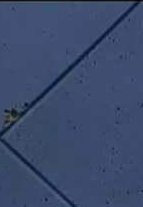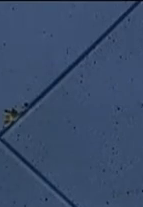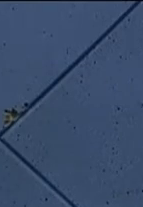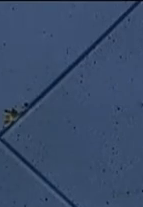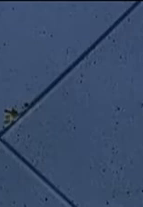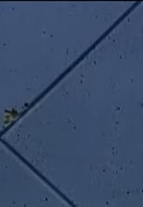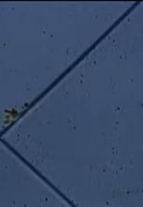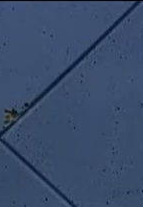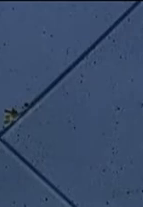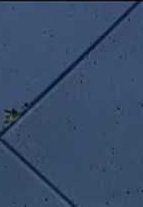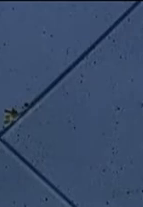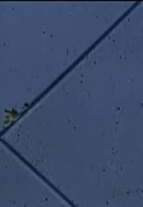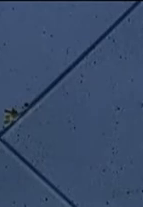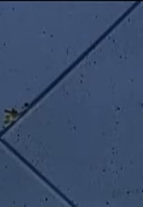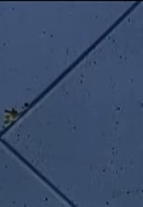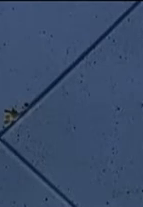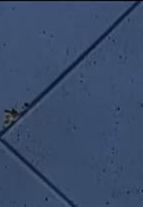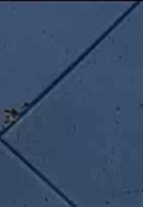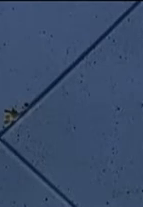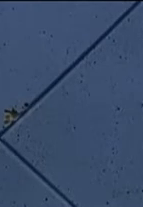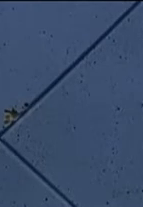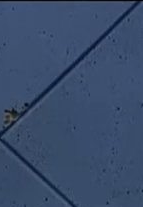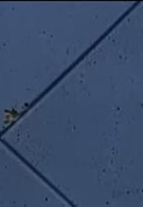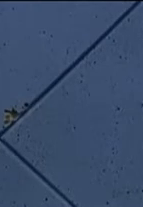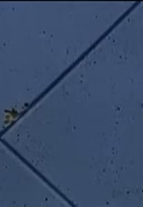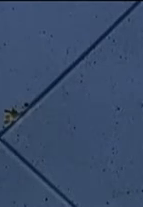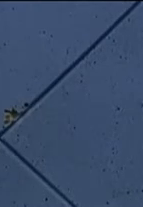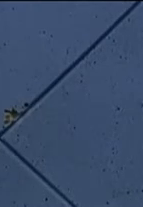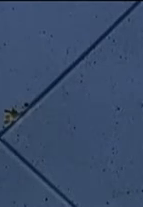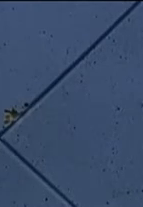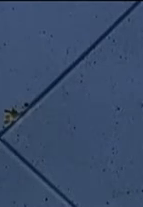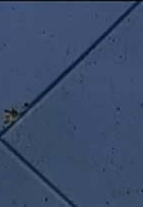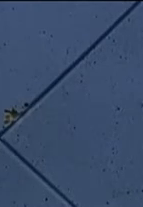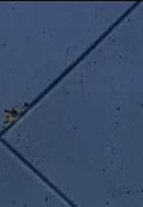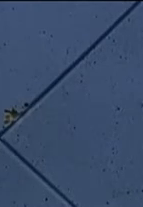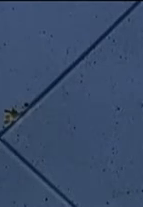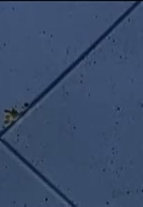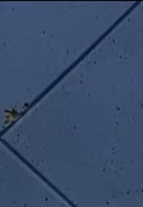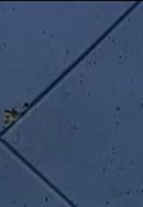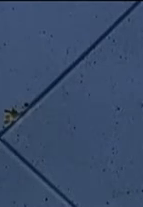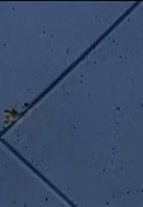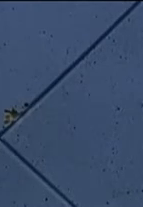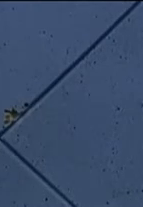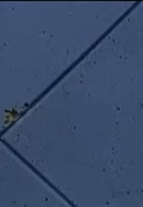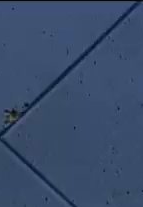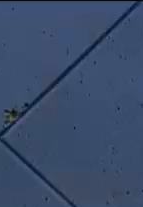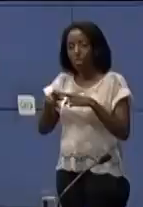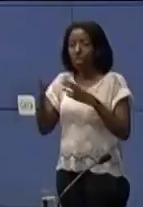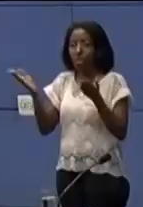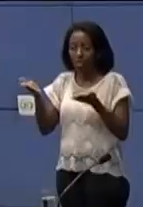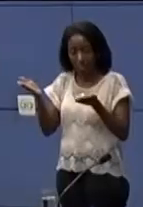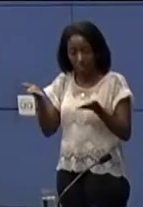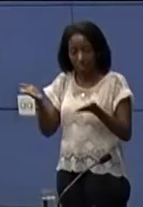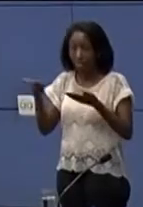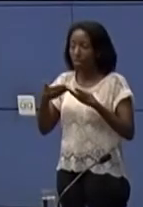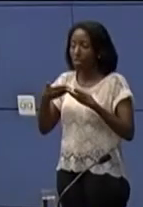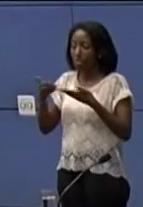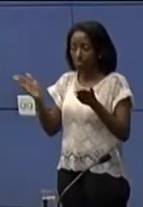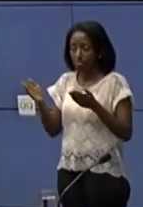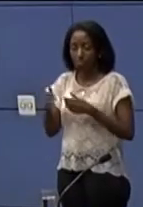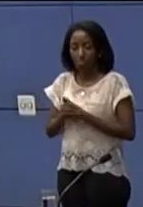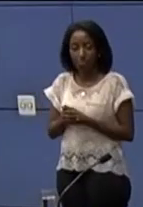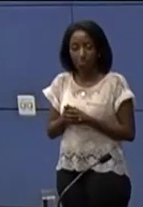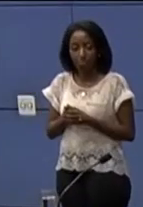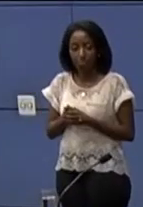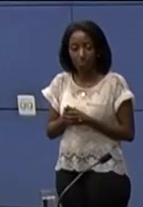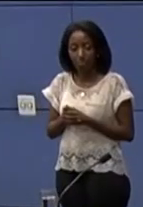né? Então eu gostaria de conhecer um pouco mais. Por isso, com essa abertura, eu passaria então a palavra